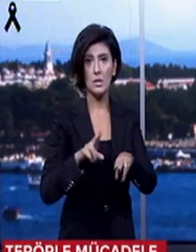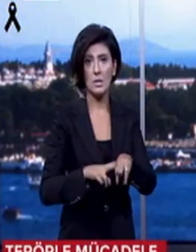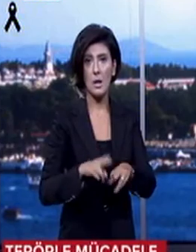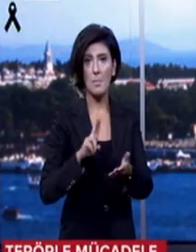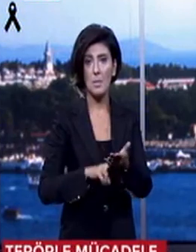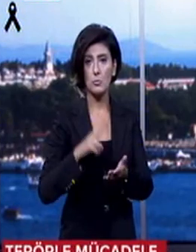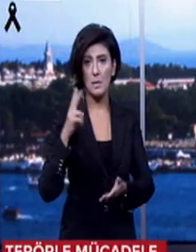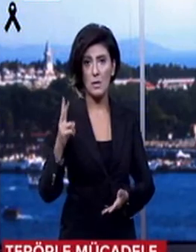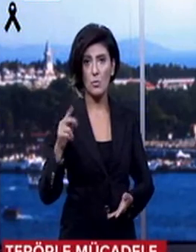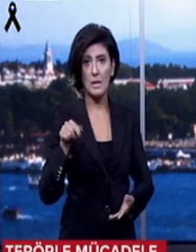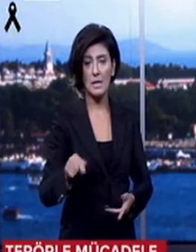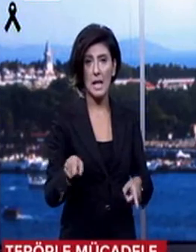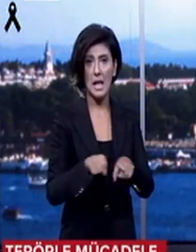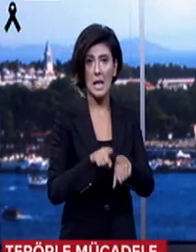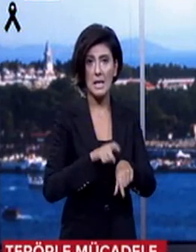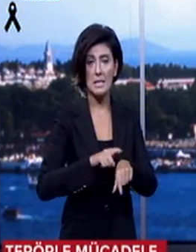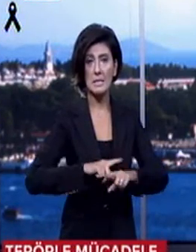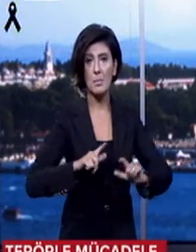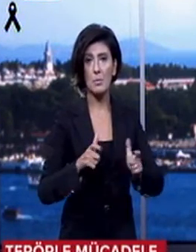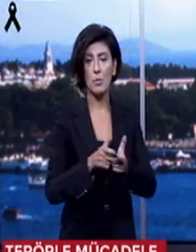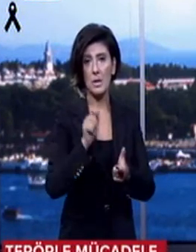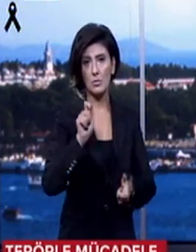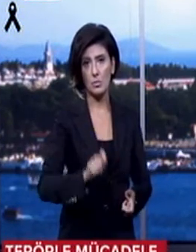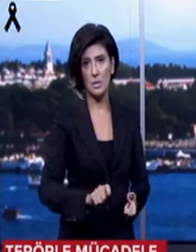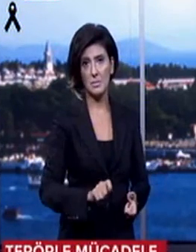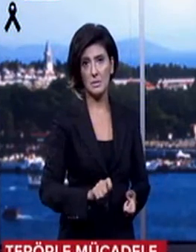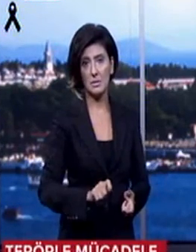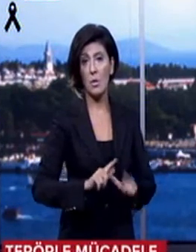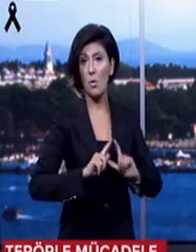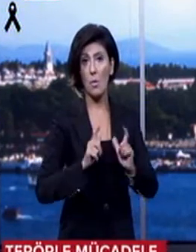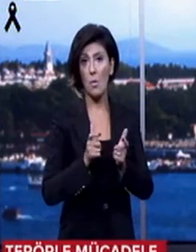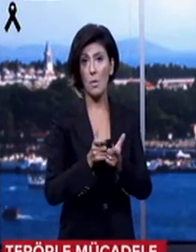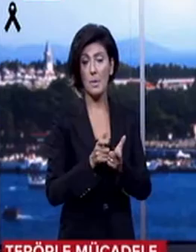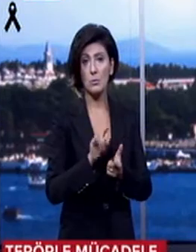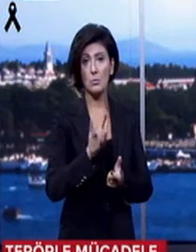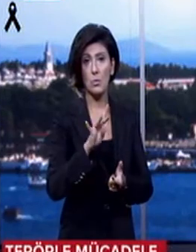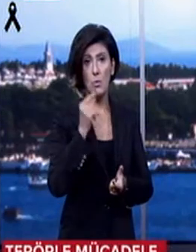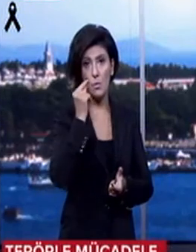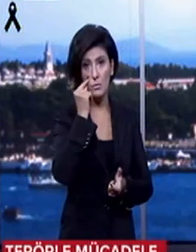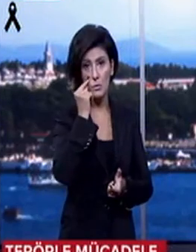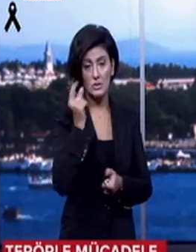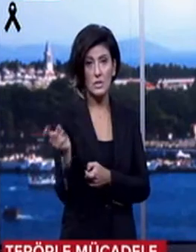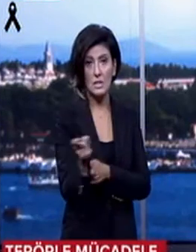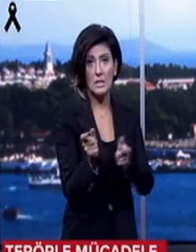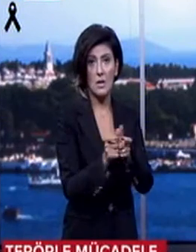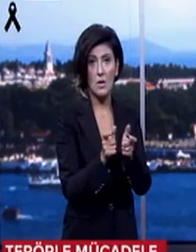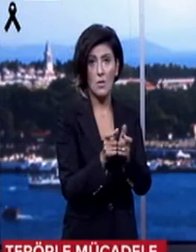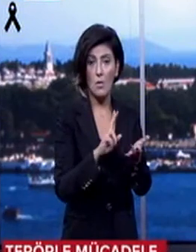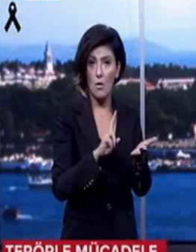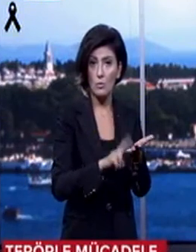PKK-KCK mensuplarına yönelik eş zamanlı operasyon yapıldı. Operasyonda 14 kişi terör